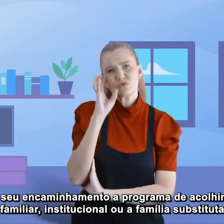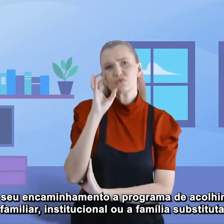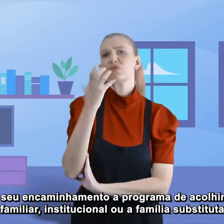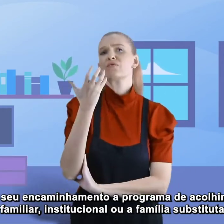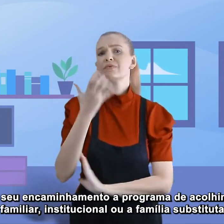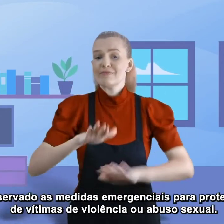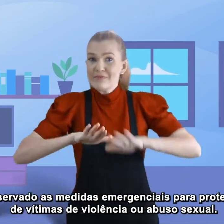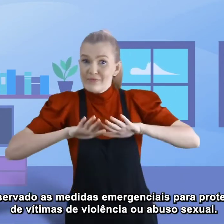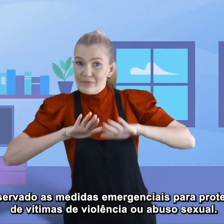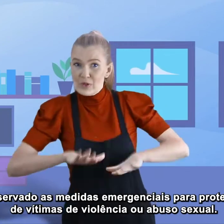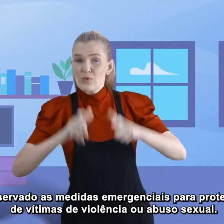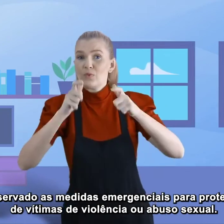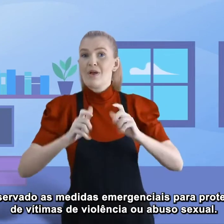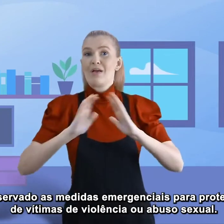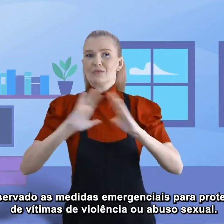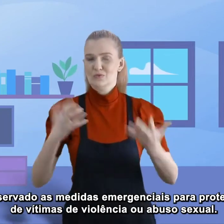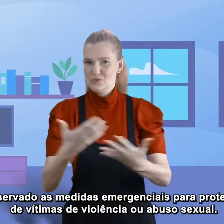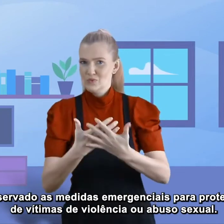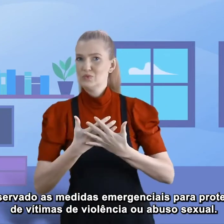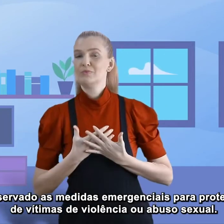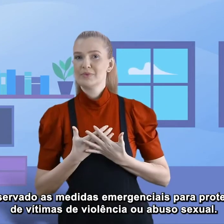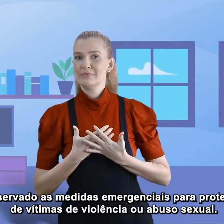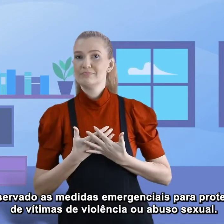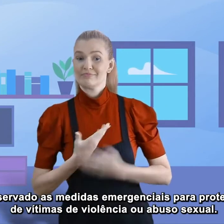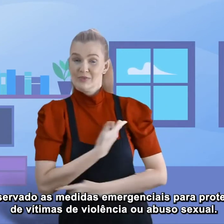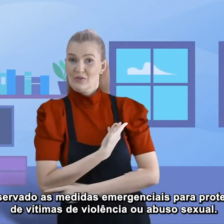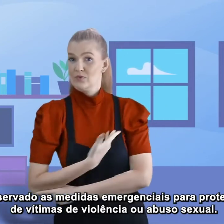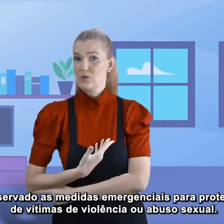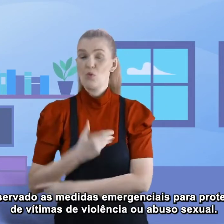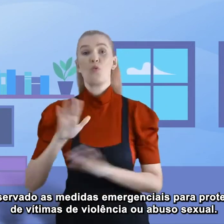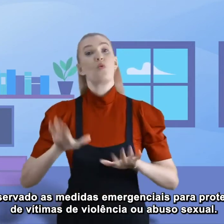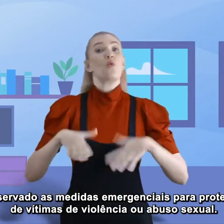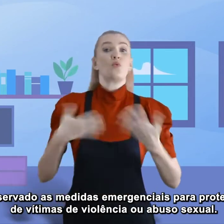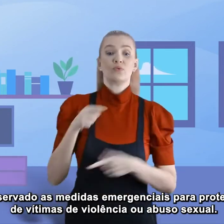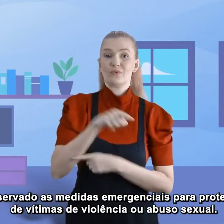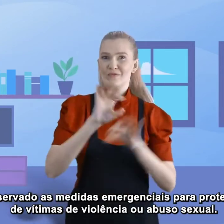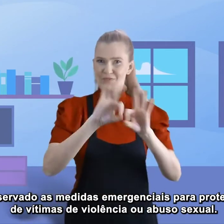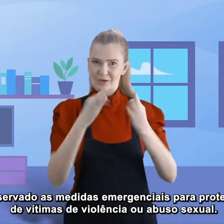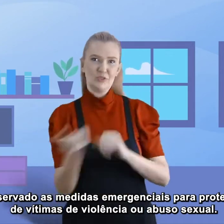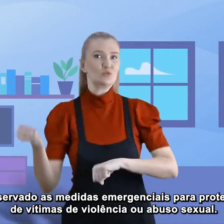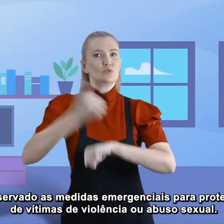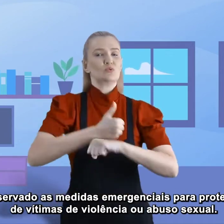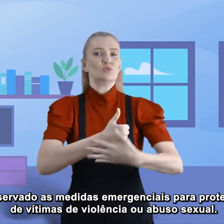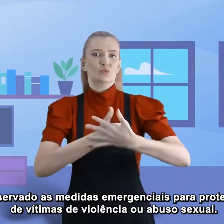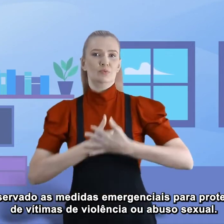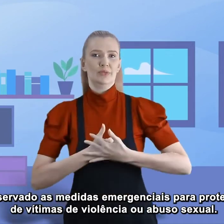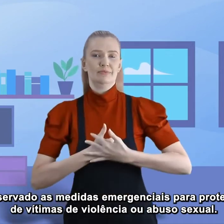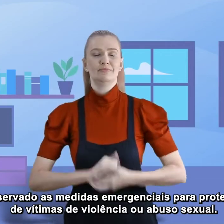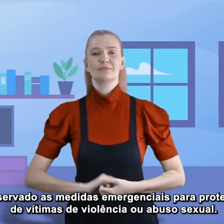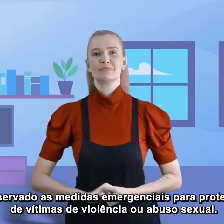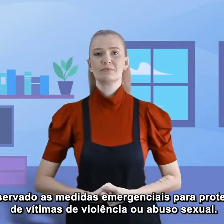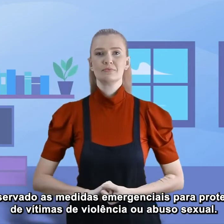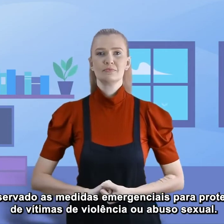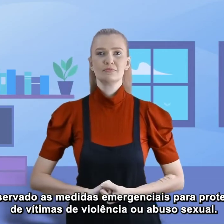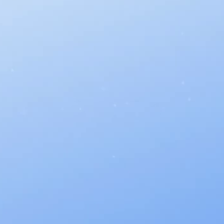substituta, observado as medidas emergenciais para a proteção de vítimas de violência ou abuso sexual.